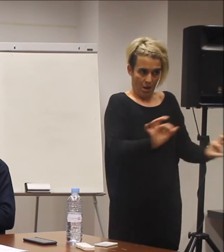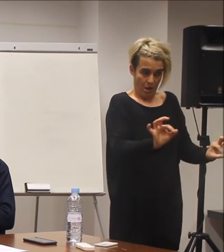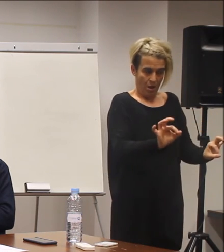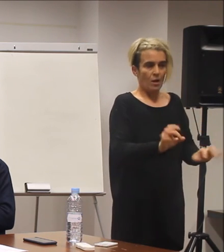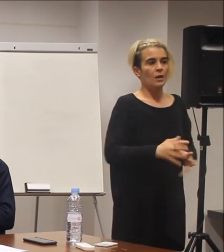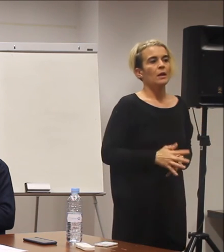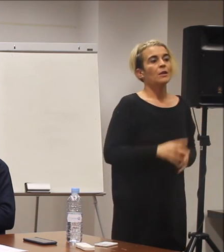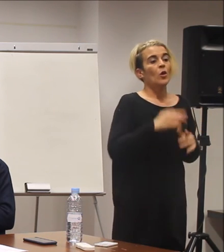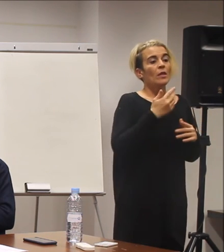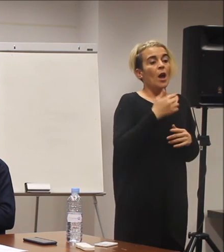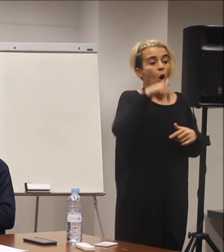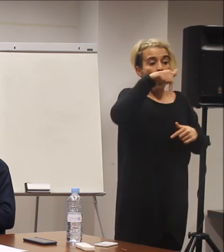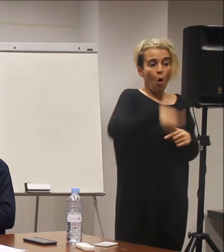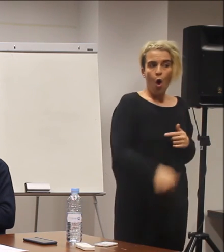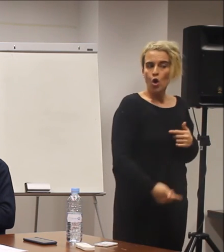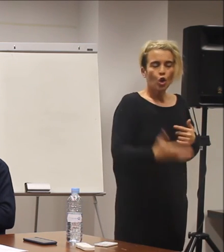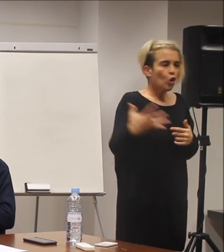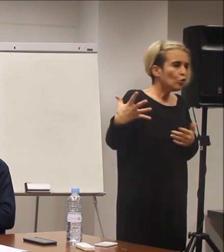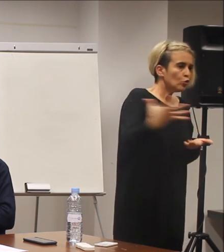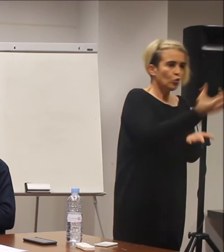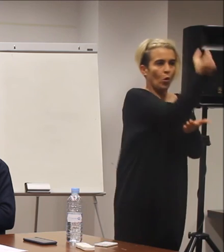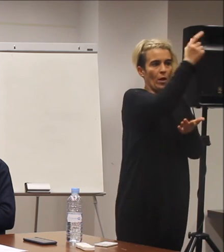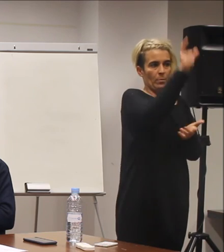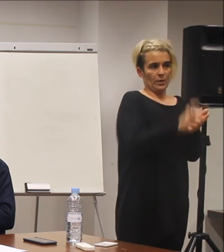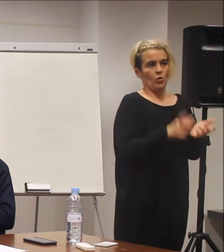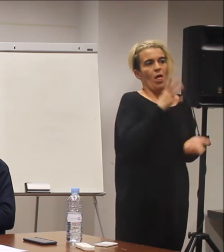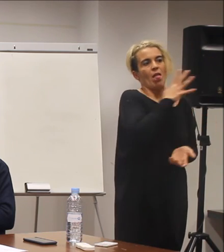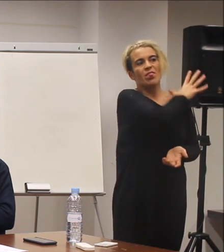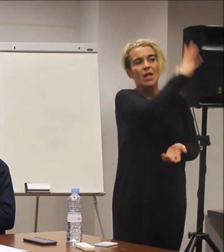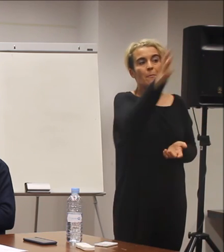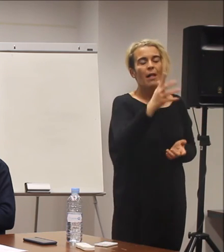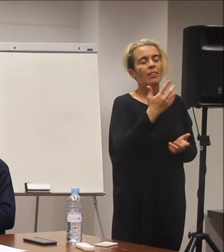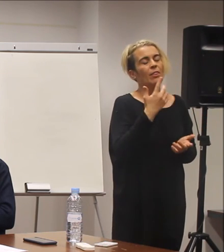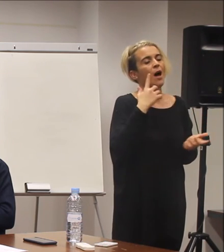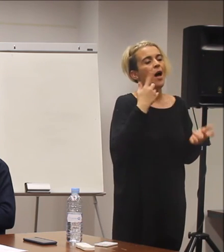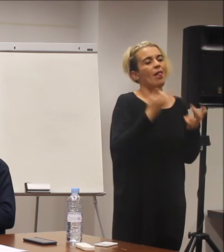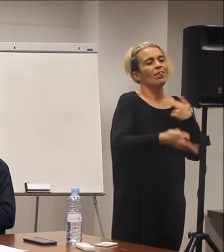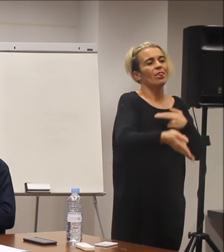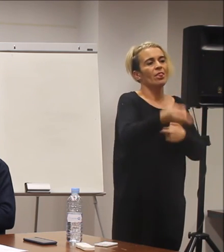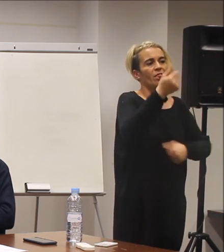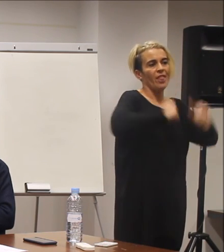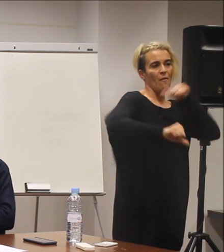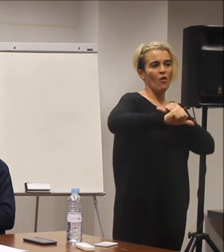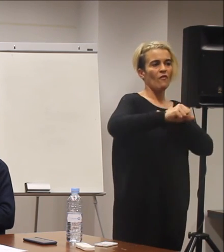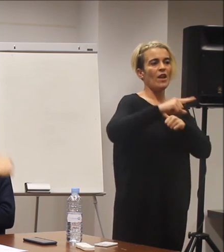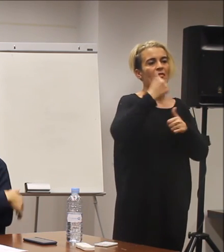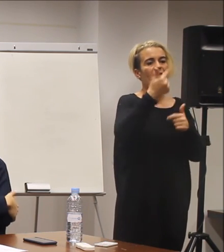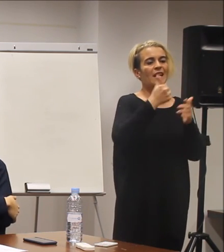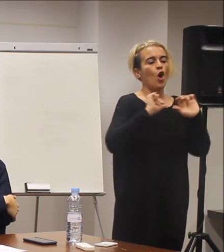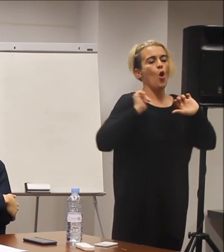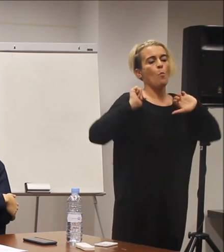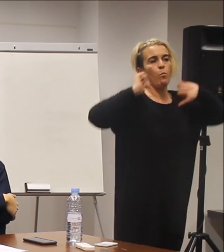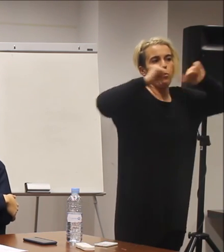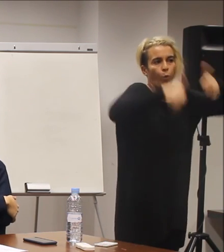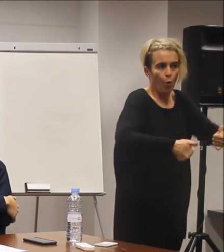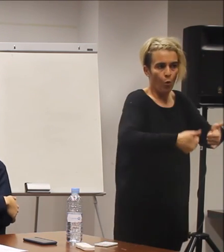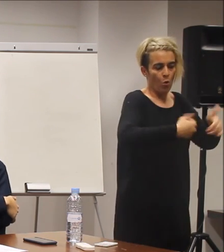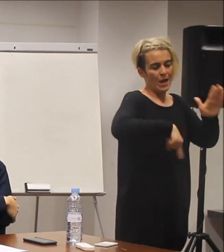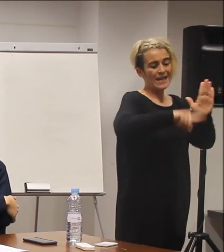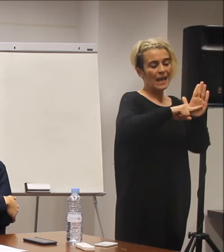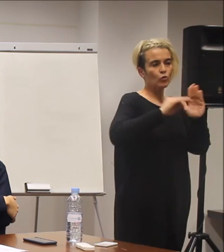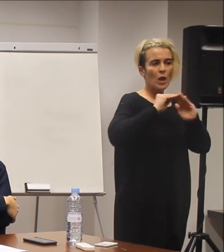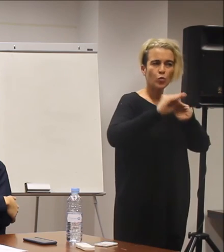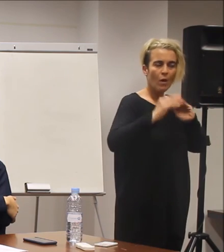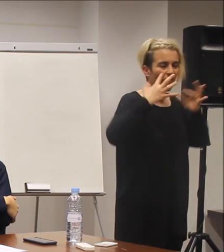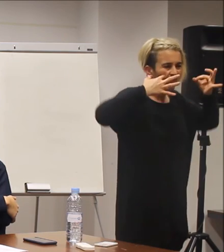de hoy, todo aquel que plantee la demanda se le devolverá desde el inicio, es decir, desde que la cláusula suelo ha sido verdaderamente efectiva y no